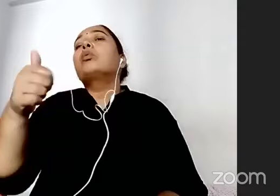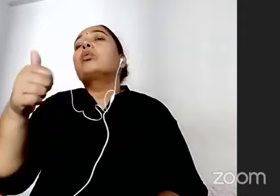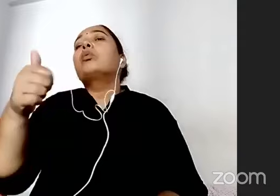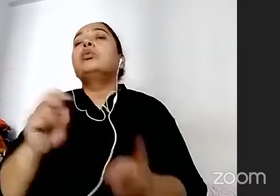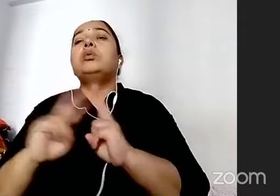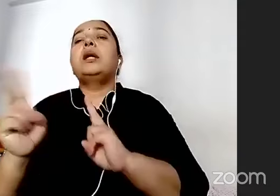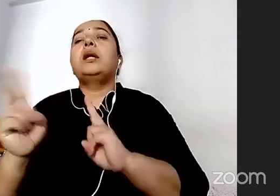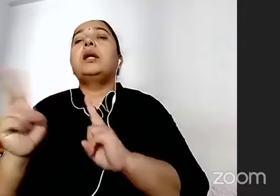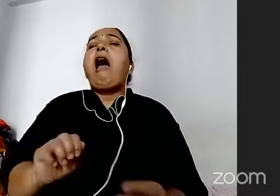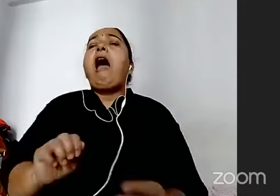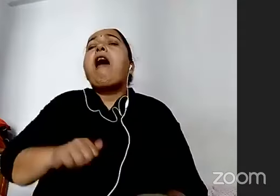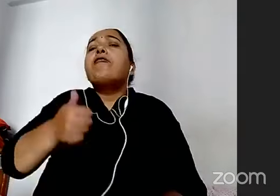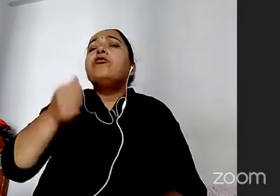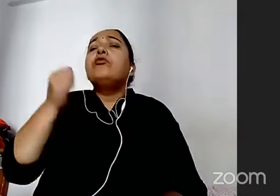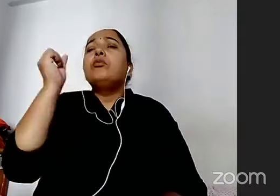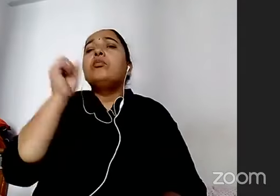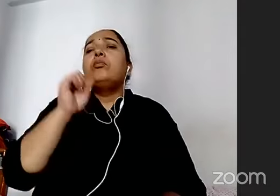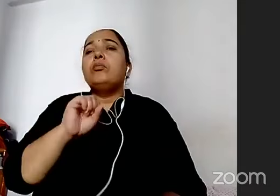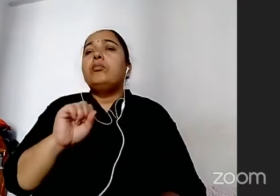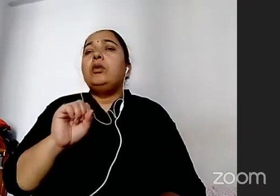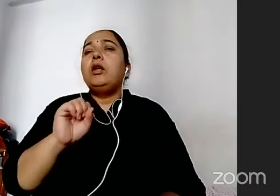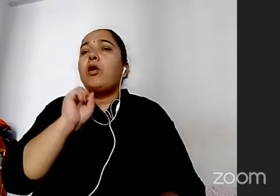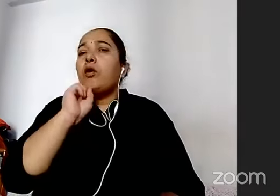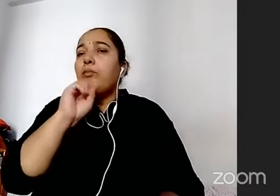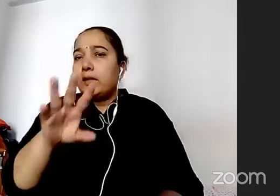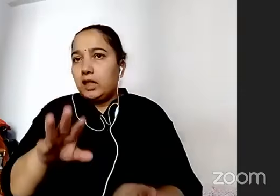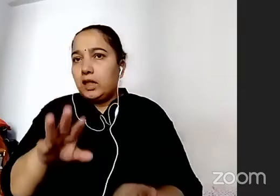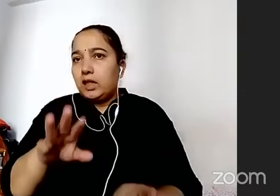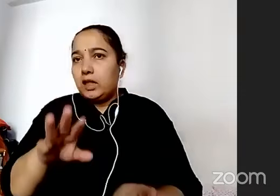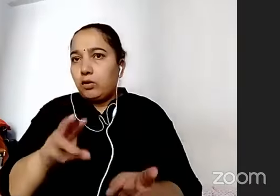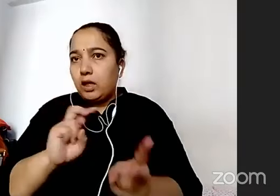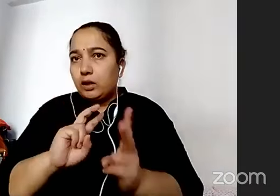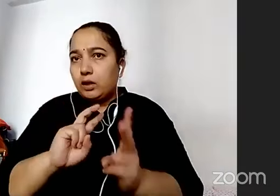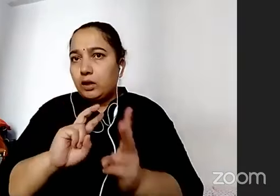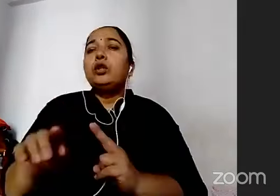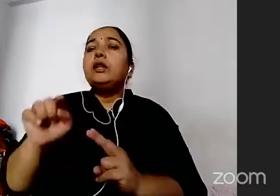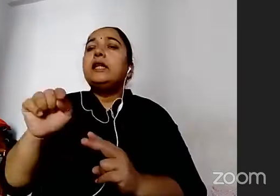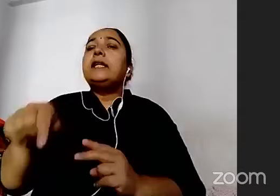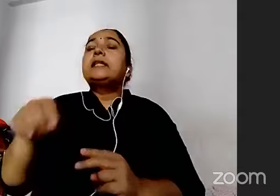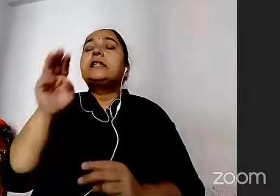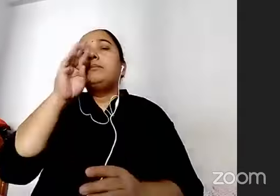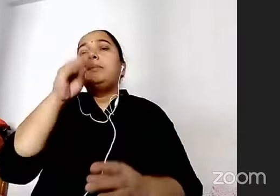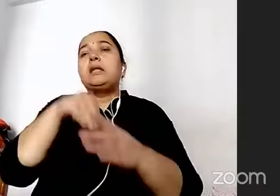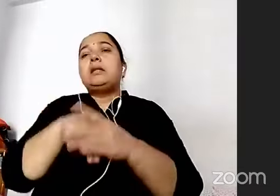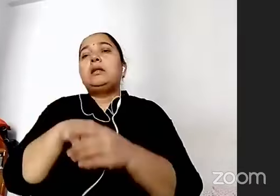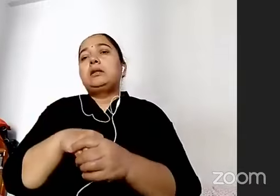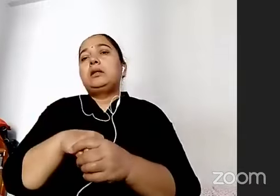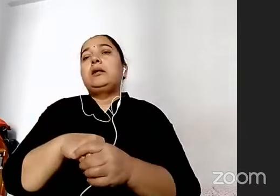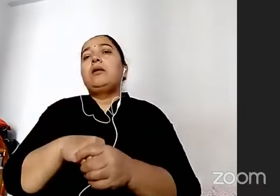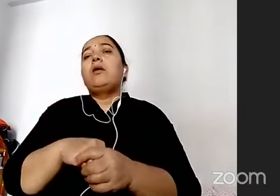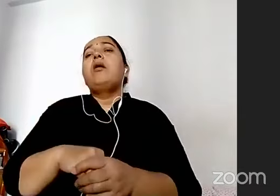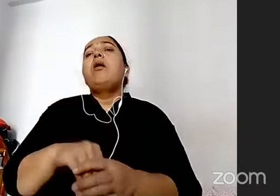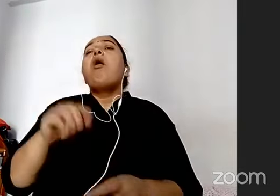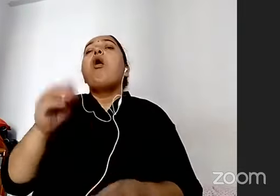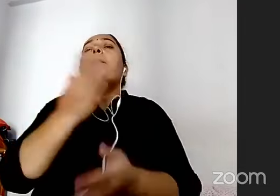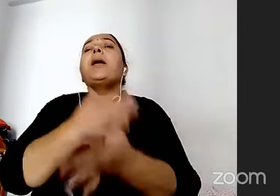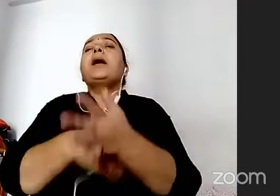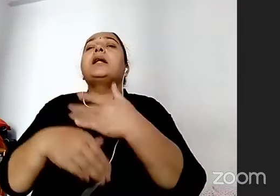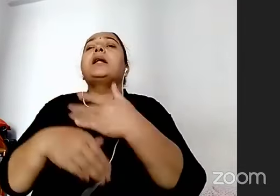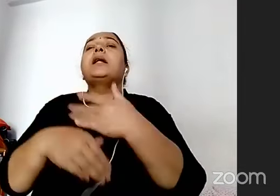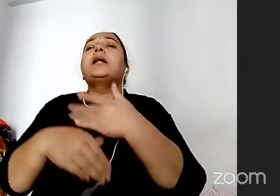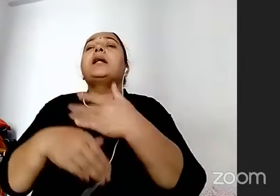छ, त्यो स्व अभिव्यक्तिको कुराहरूमा हेर्नुभयो भने चाहिँ अझै पनि अपाङ्गता भएका महिलाहरूको लागि सेफ